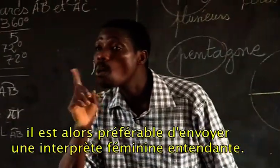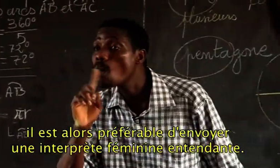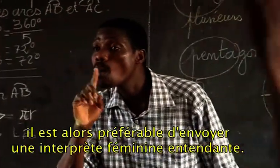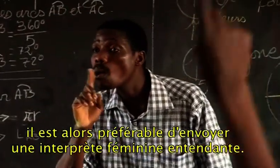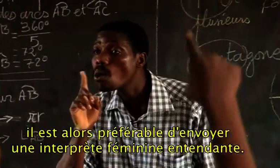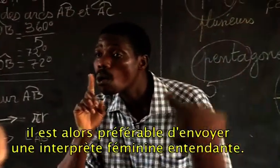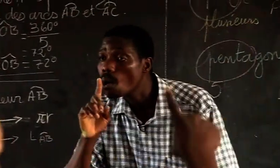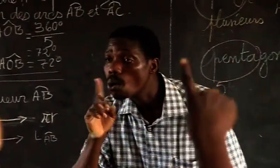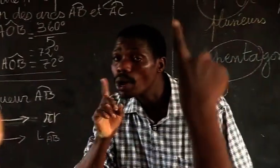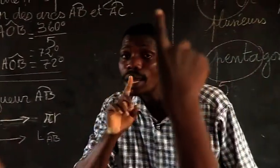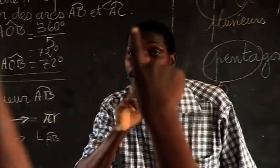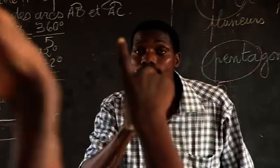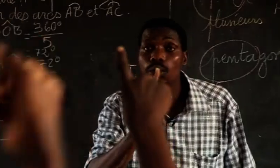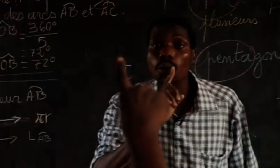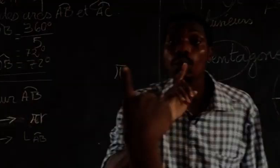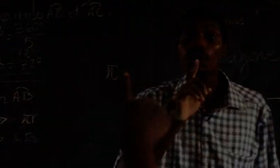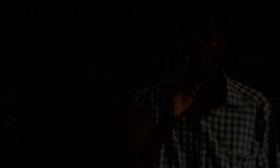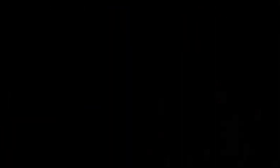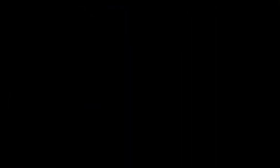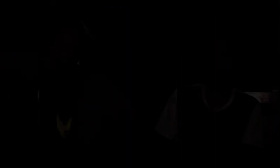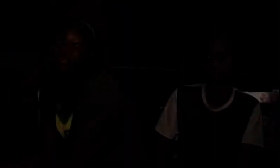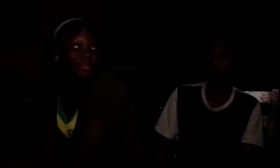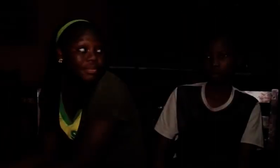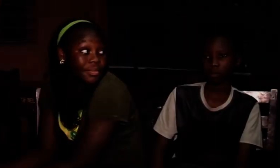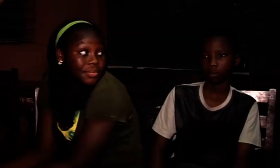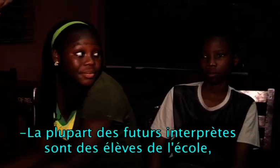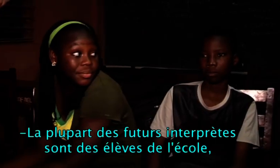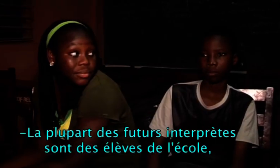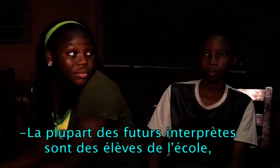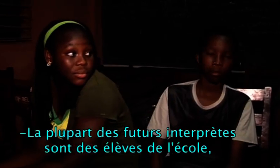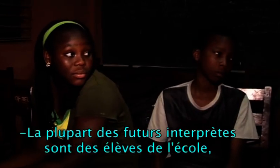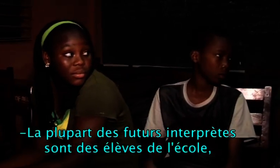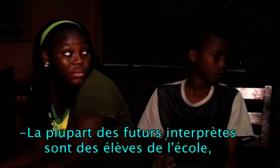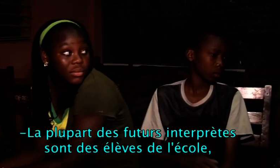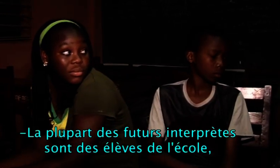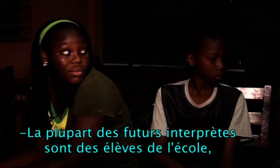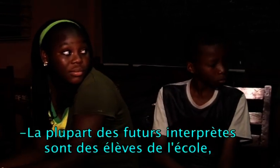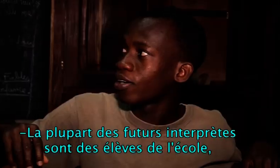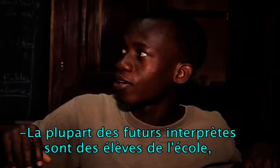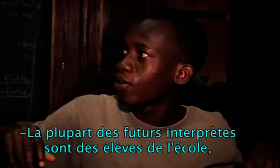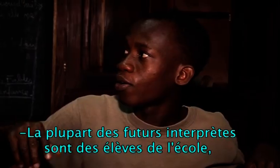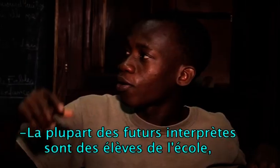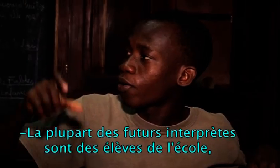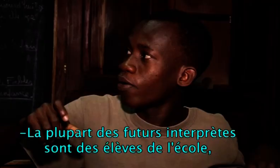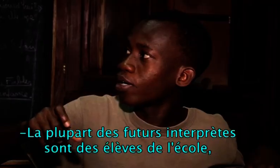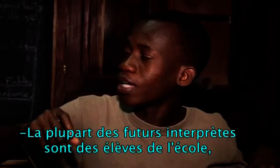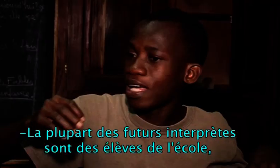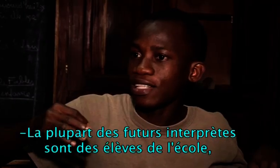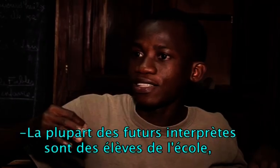envoyer une femme entendante interprète. Et il n'y a pas de hasard, la plupart des aspirants interprètes sont